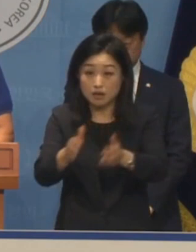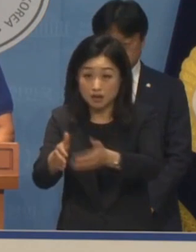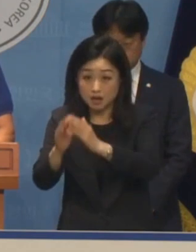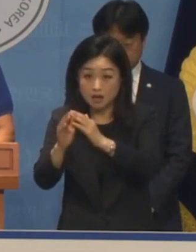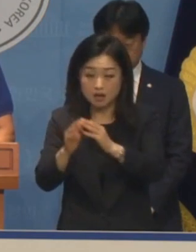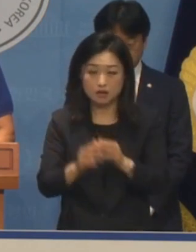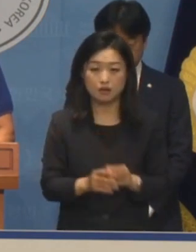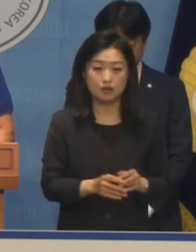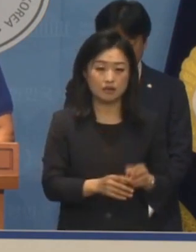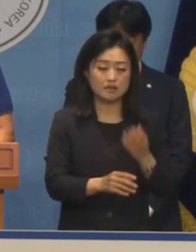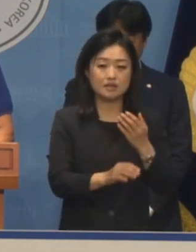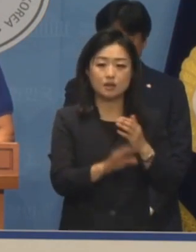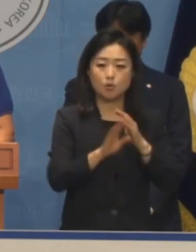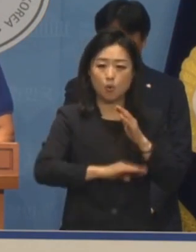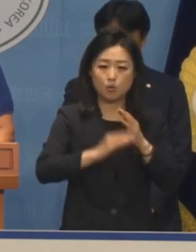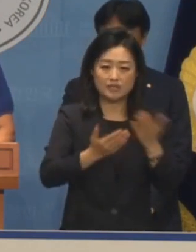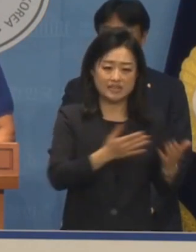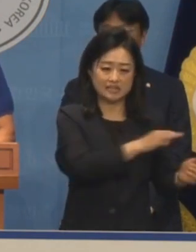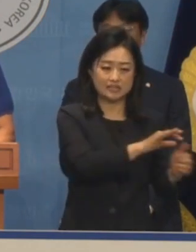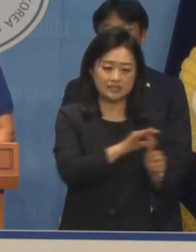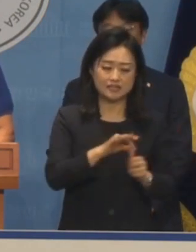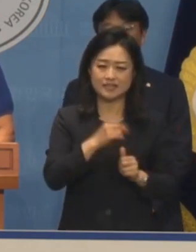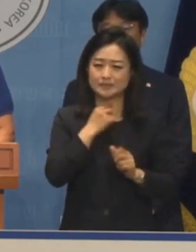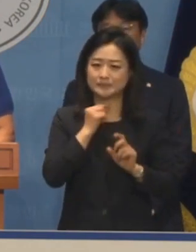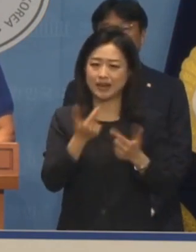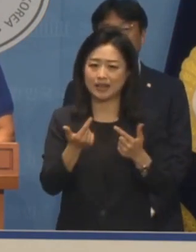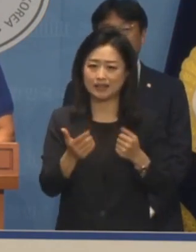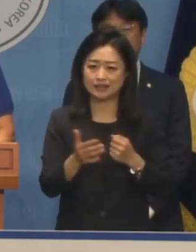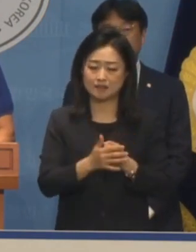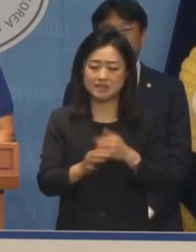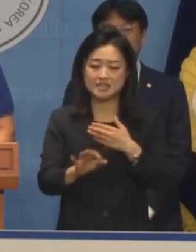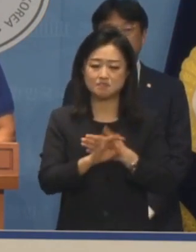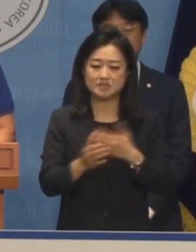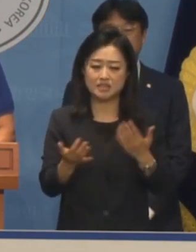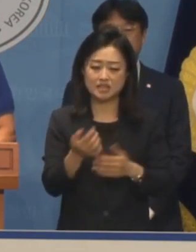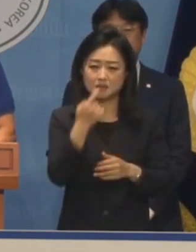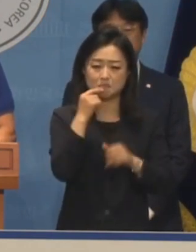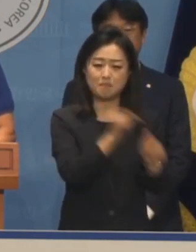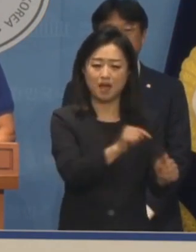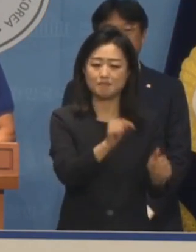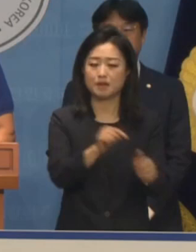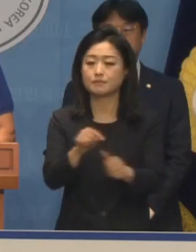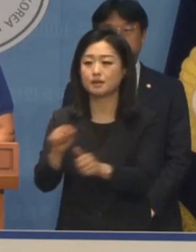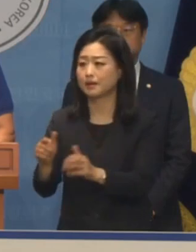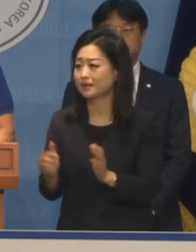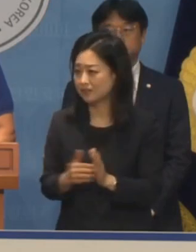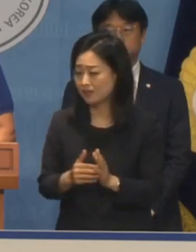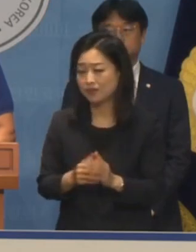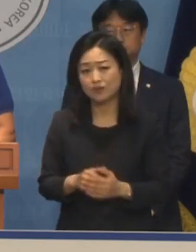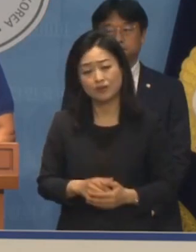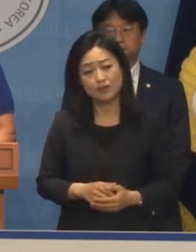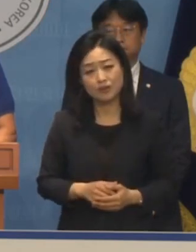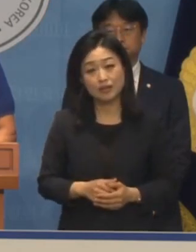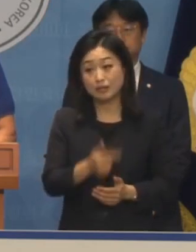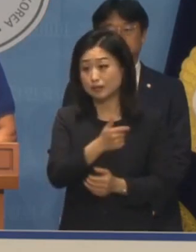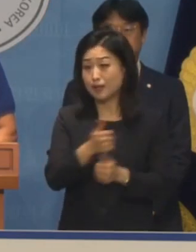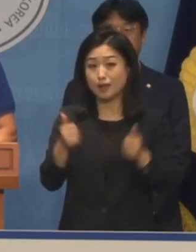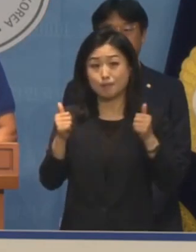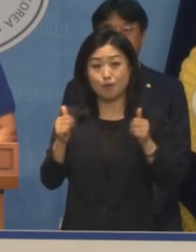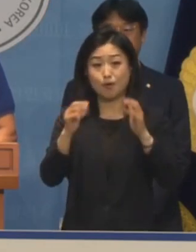탄압하기 위해서 현대 짓을 자본이 만든 겁니다 기본적으로 상식적으로 대법